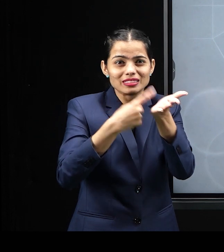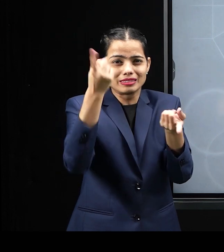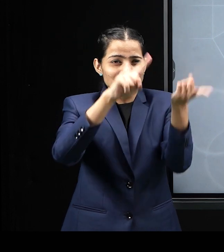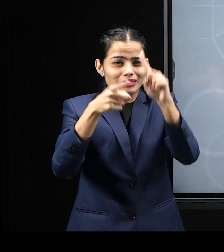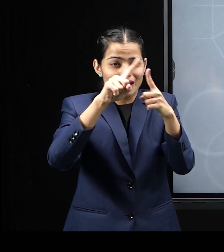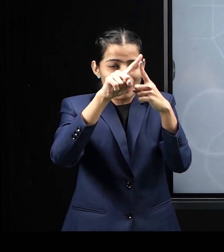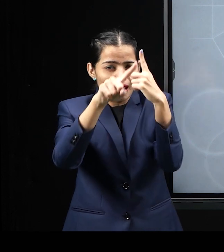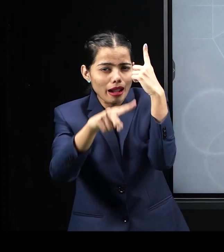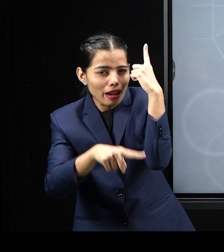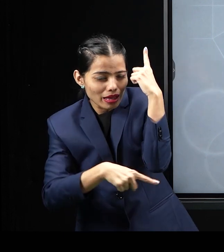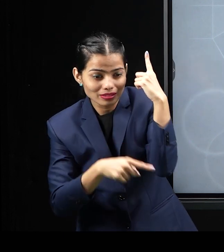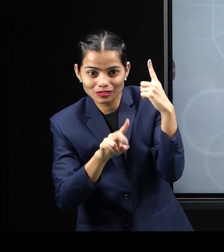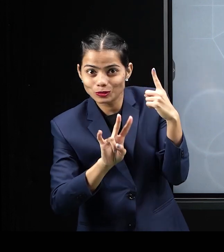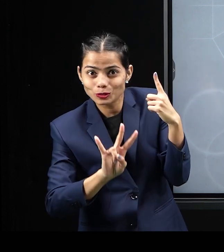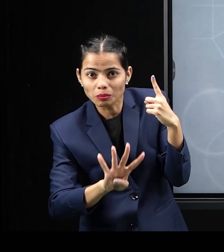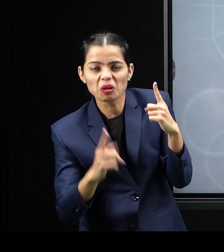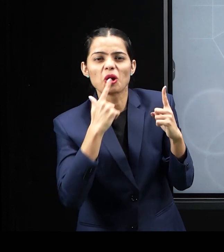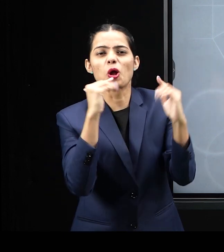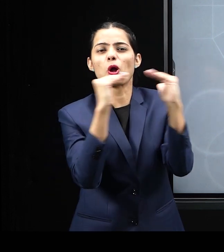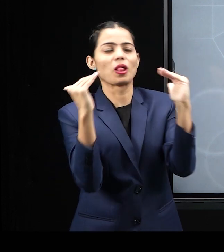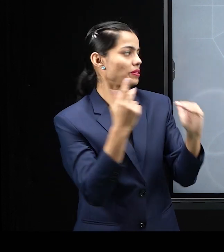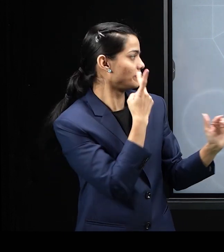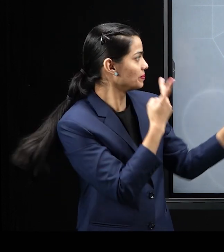ಉಳಿದವು 24 ಸಮನಾಗಿಲ್ಲ 0 ಆಗಿದೆ.